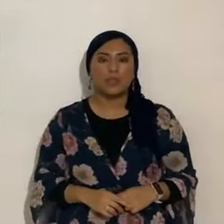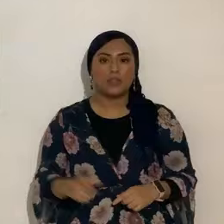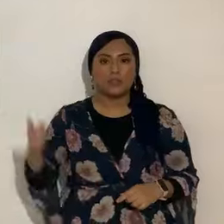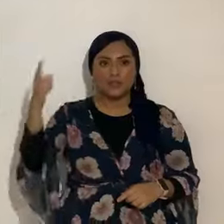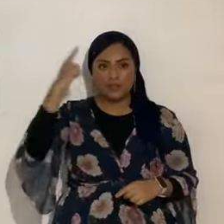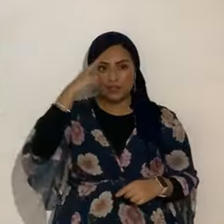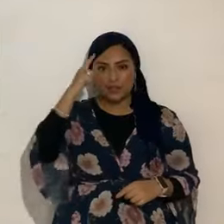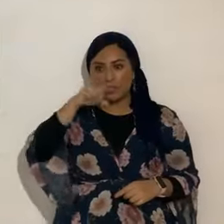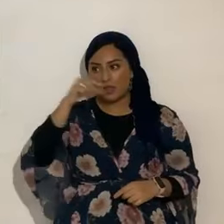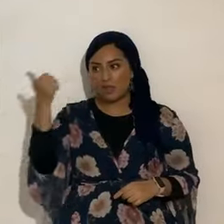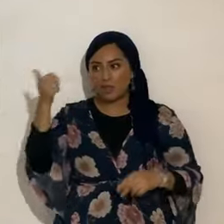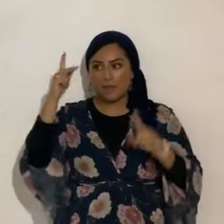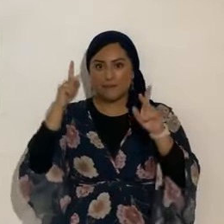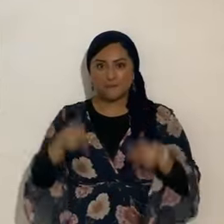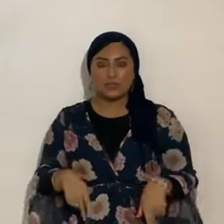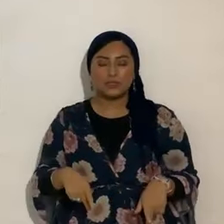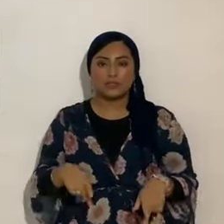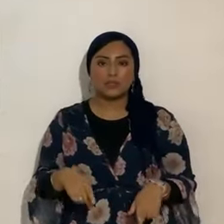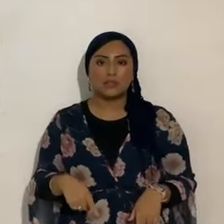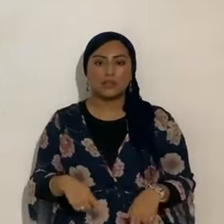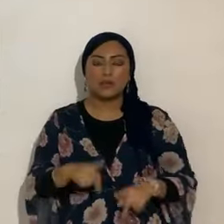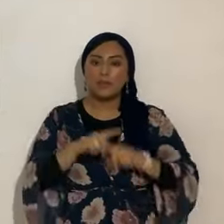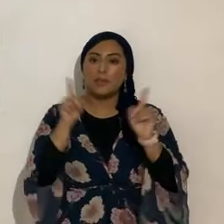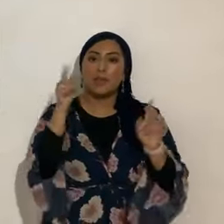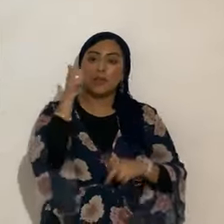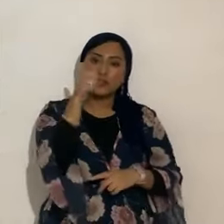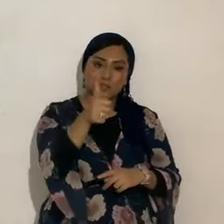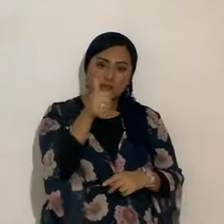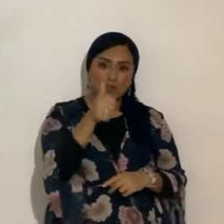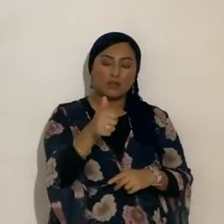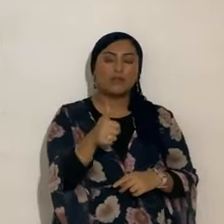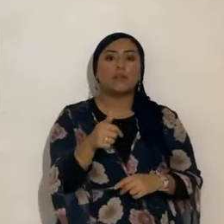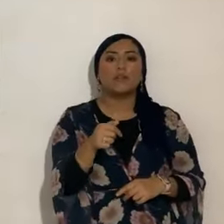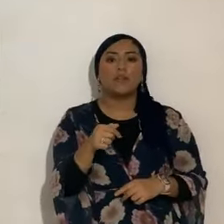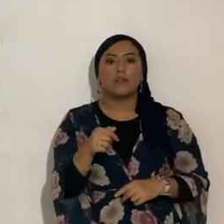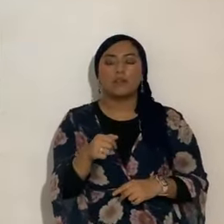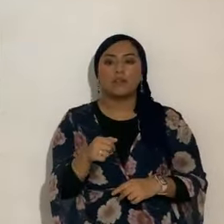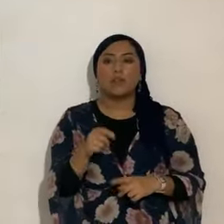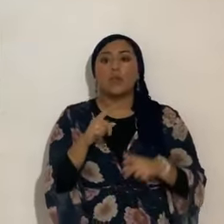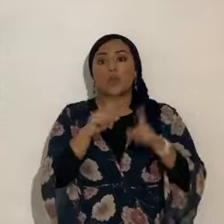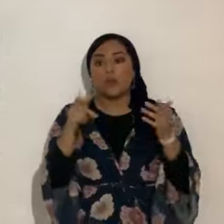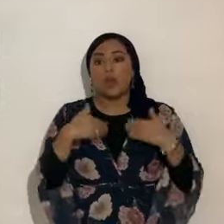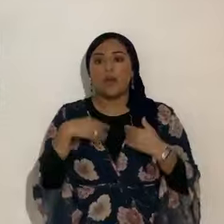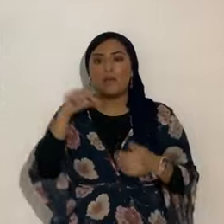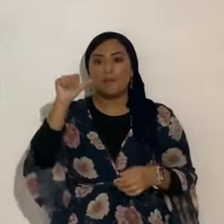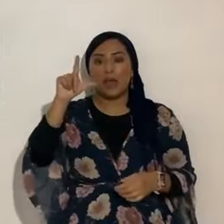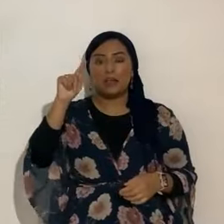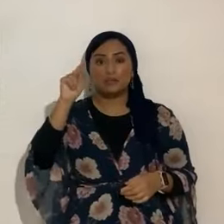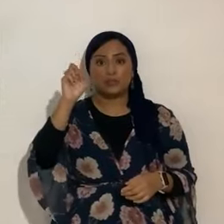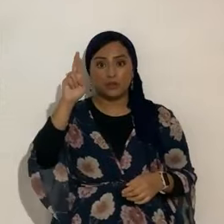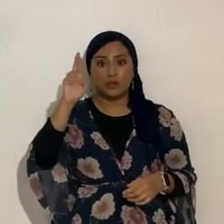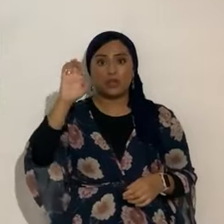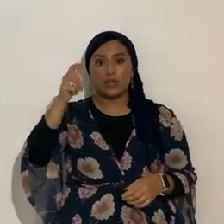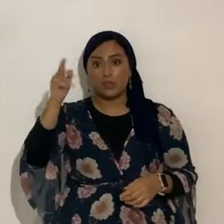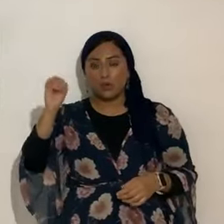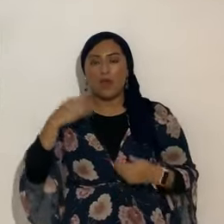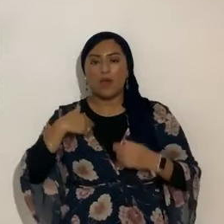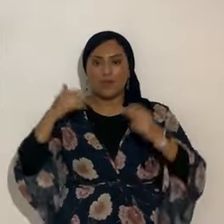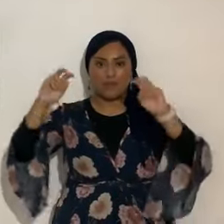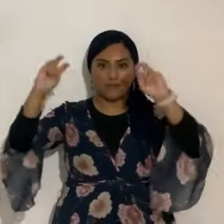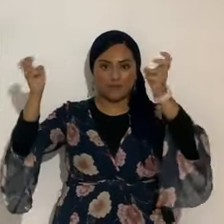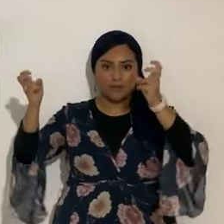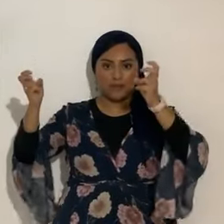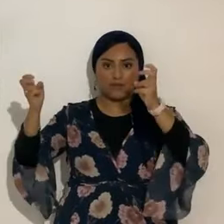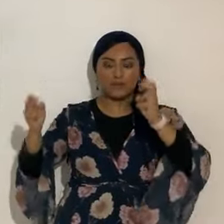Pareciera que fuera otra persona, pero eres tú mismo, al menos que tengas alter ego. Hay un tema sobre el alter ego en este